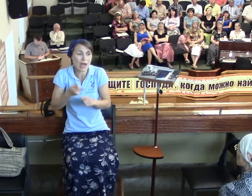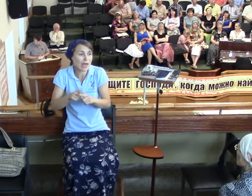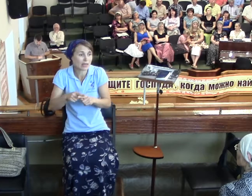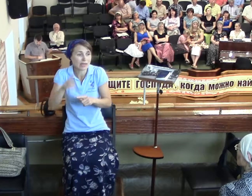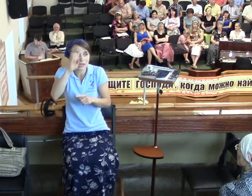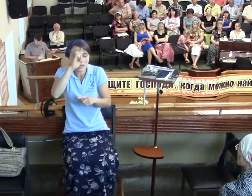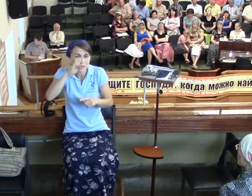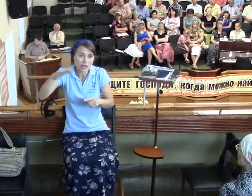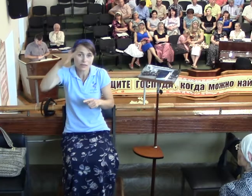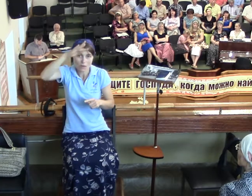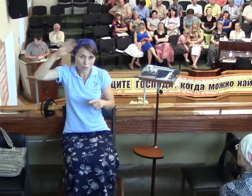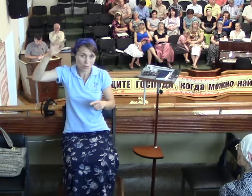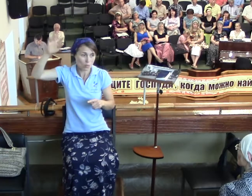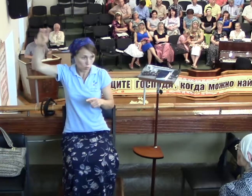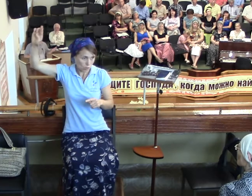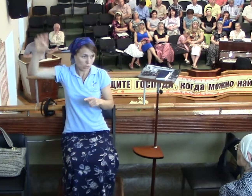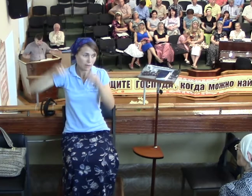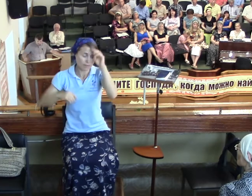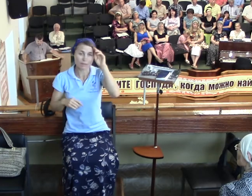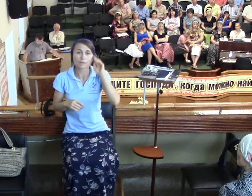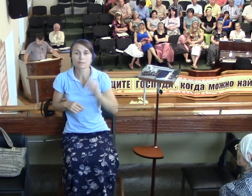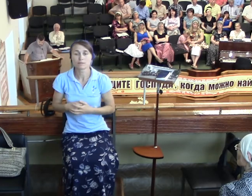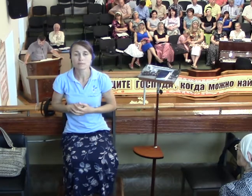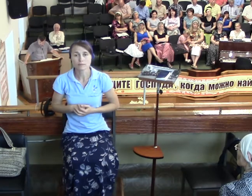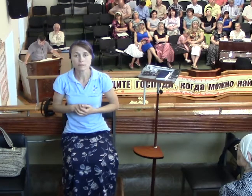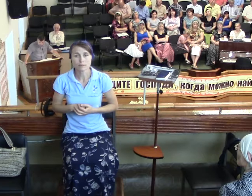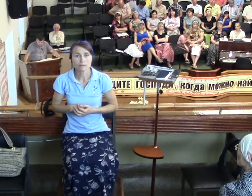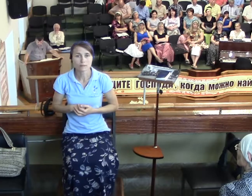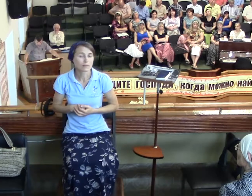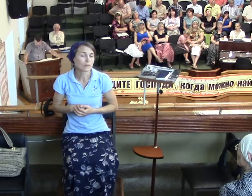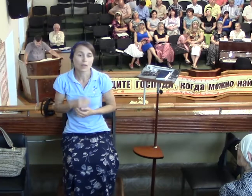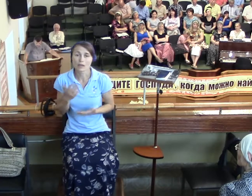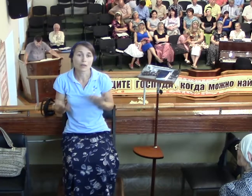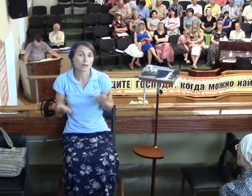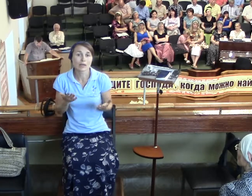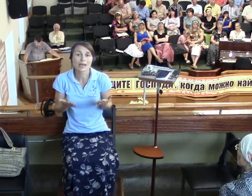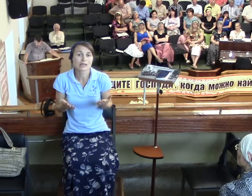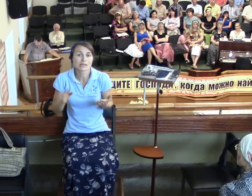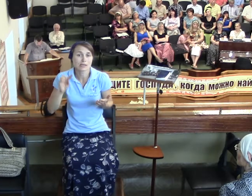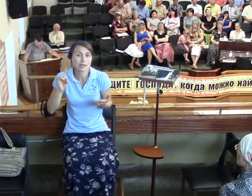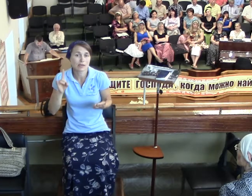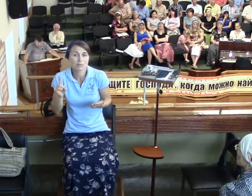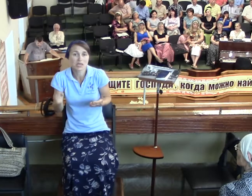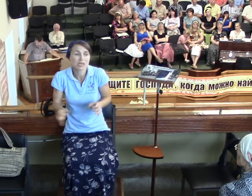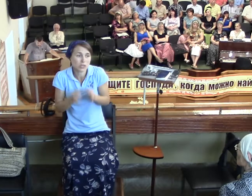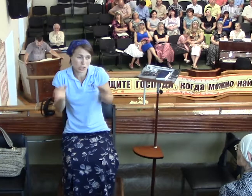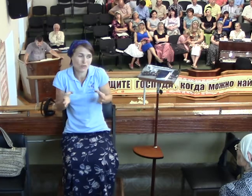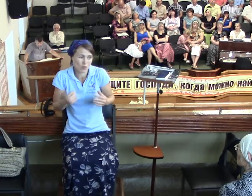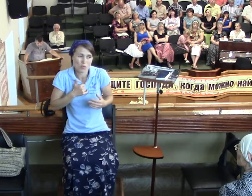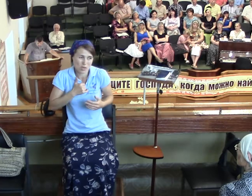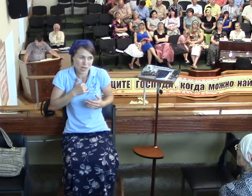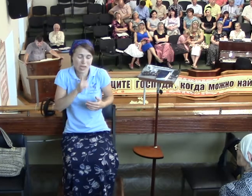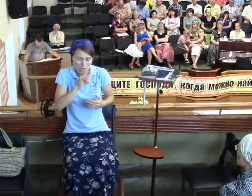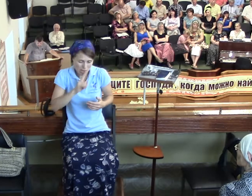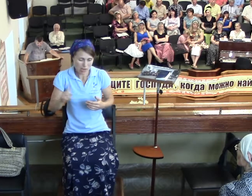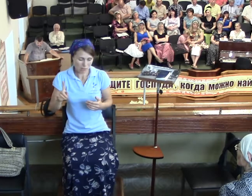и 18 стих 3 главы? «Хотя бы не расцвела смоковница, и не было плода на виноградных лозах, и маслина изменила, и нива